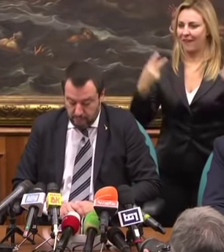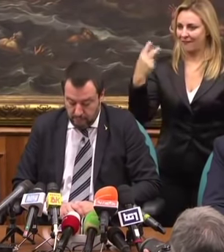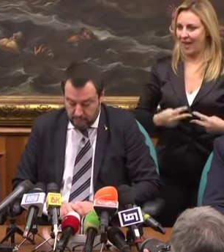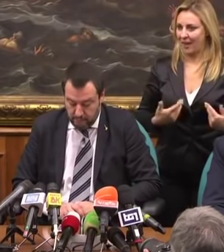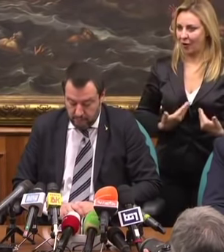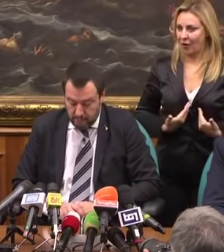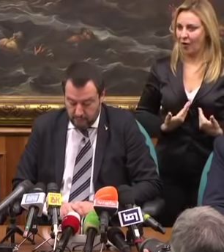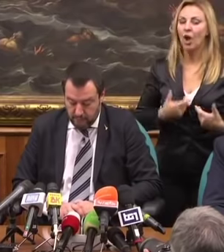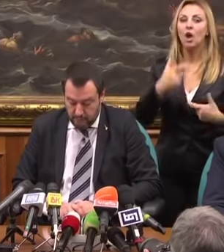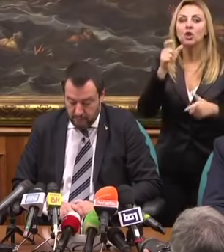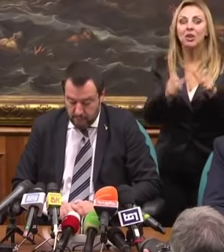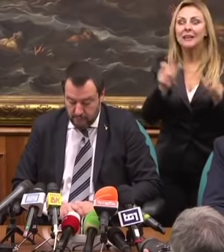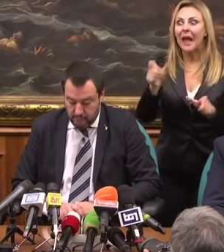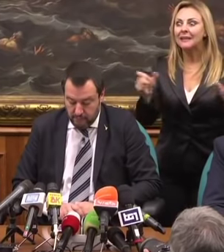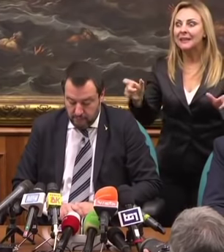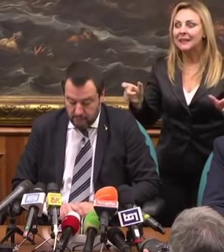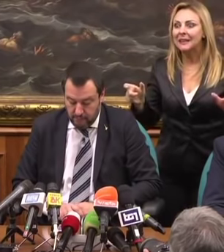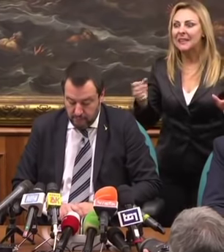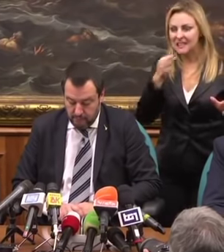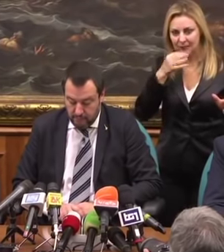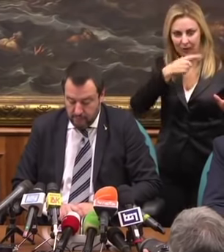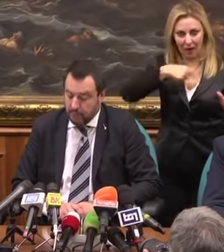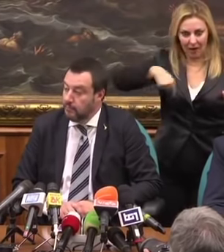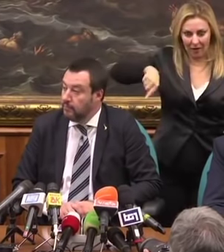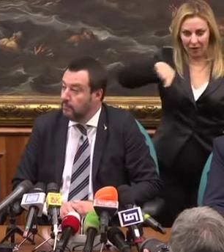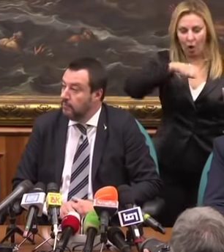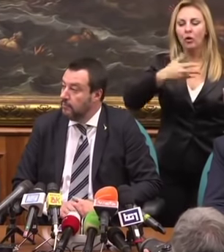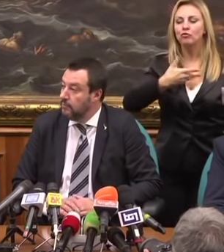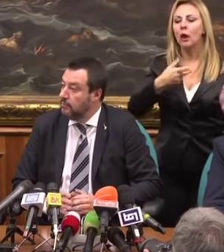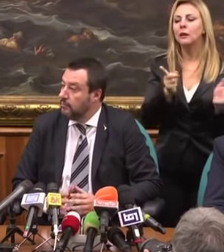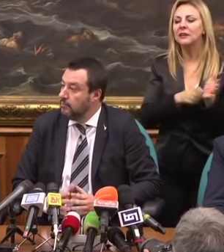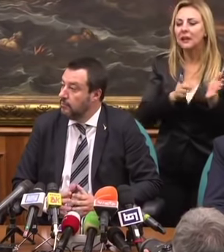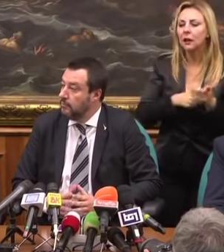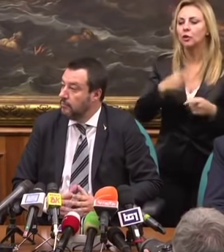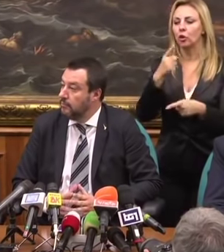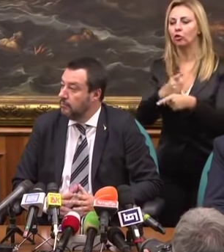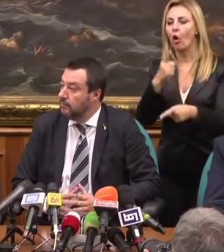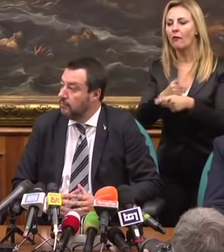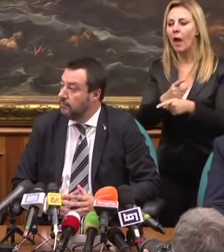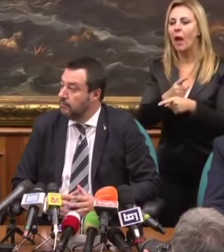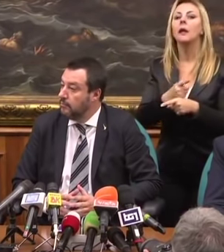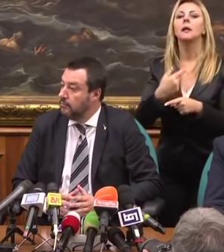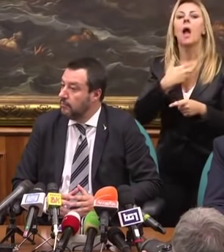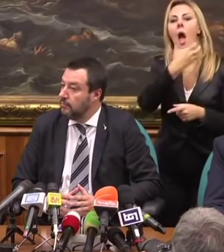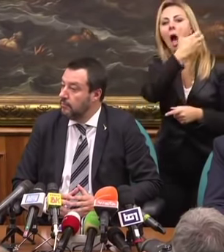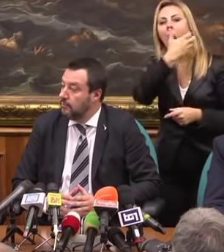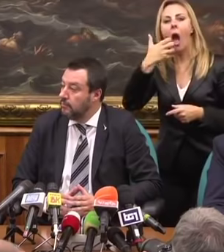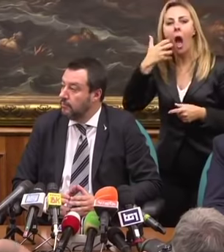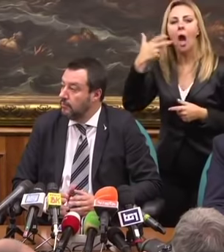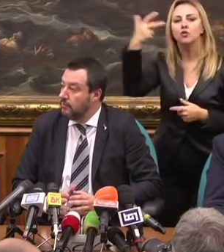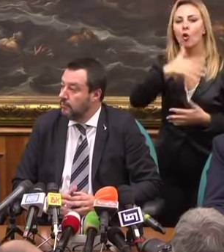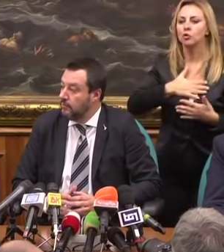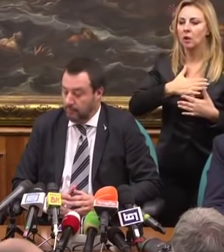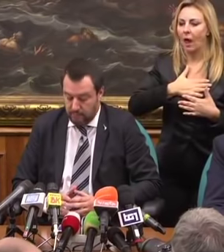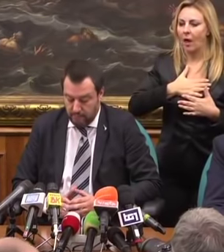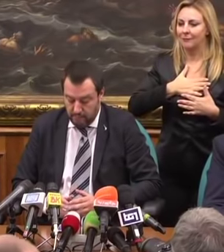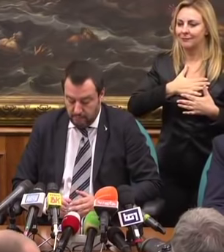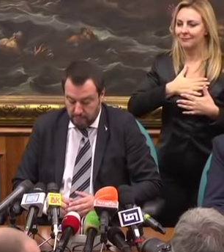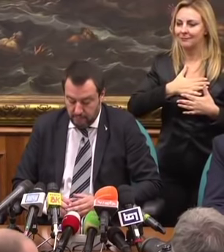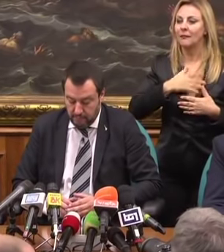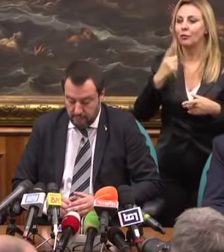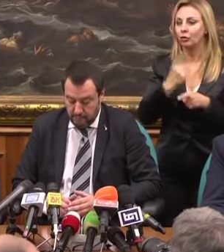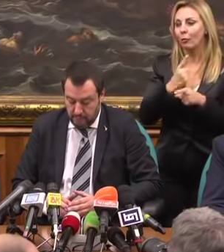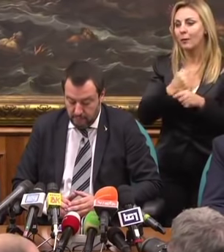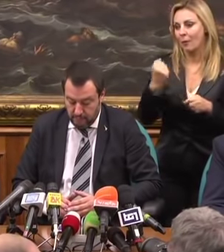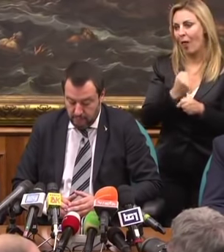perché abbiamo diritti, doveri e apparteniamo a una società. E su questo dobbiamo lavorare